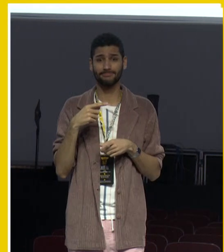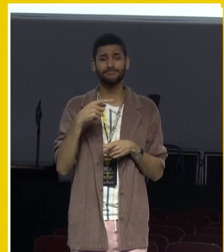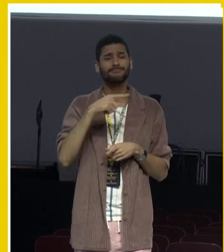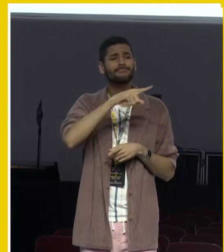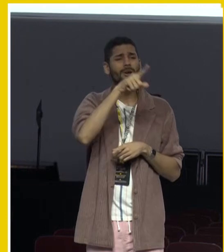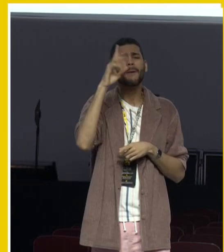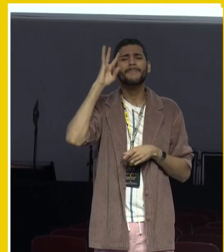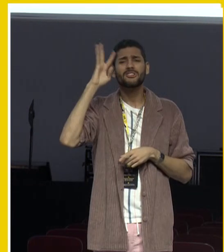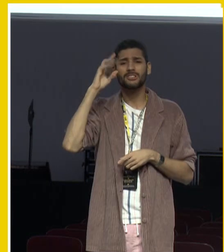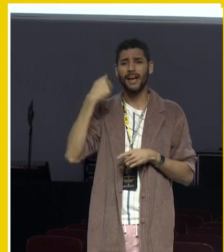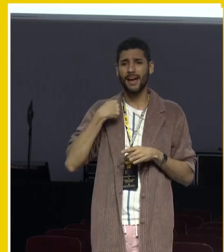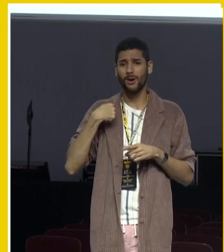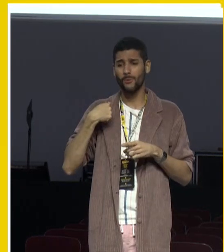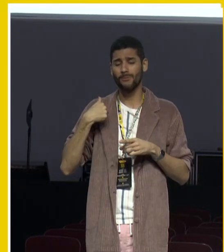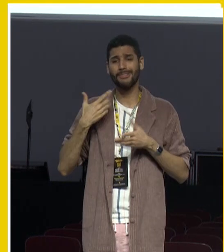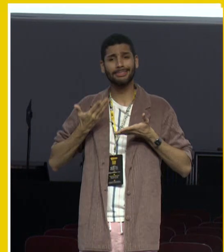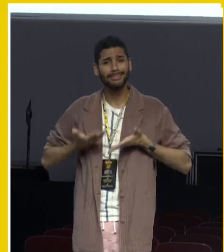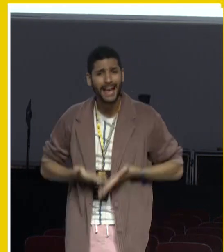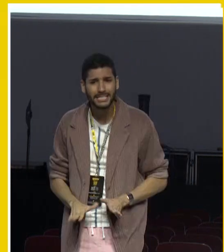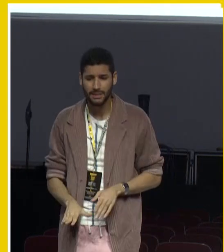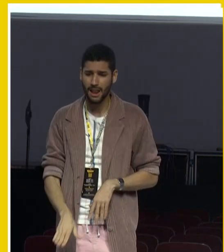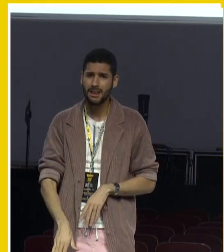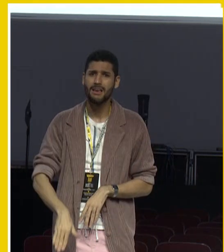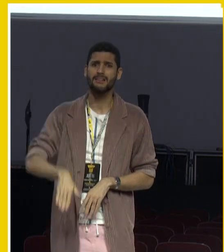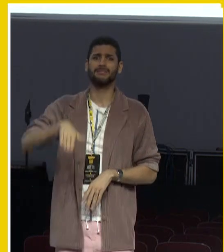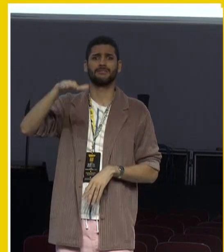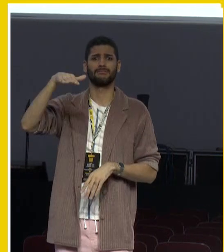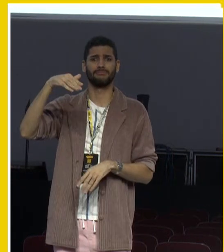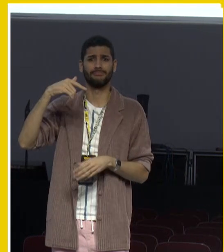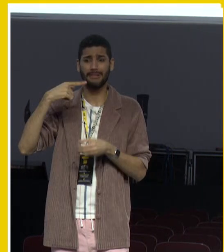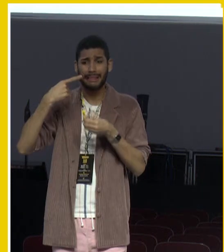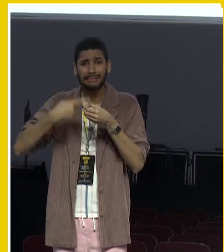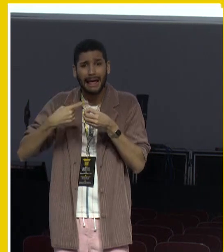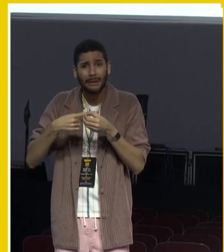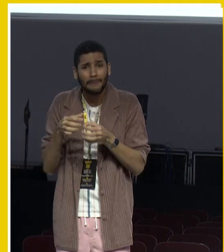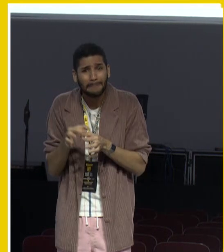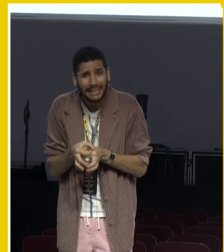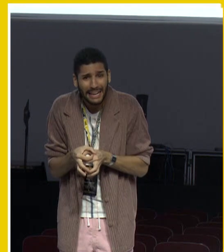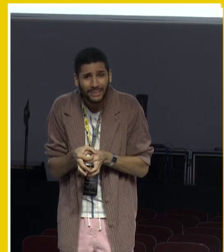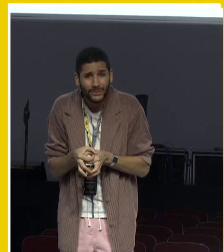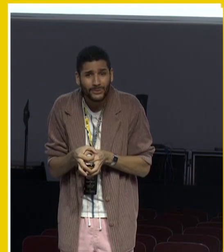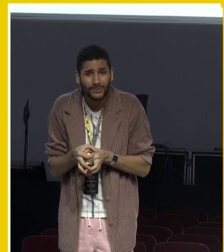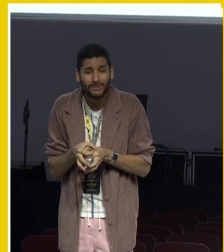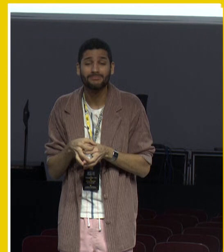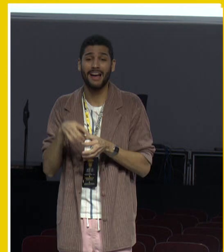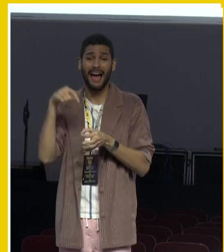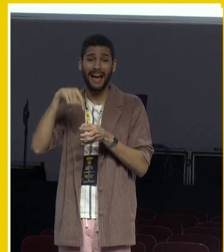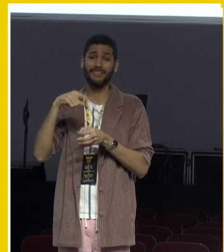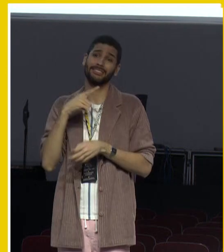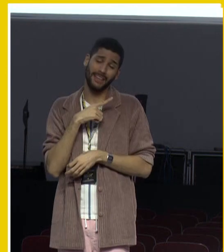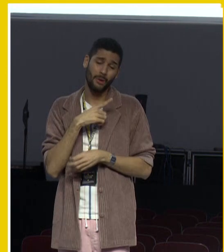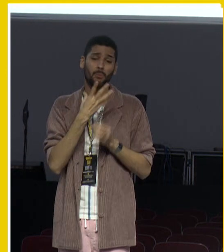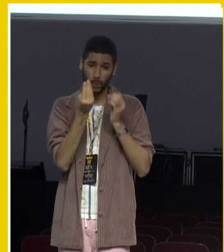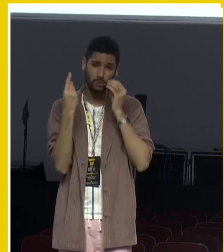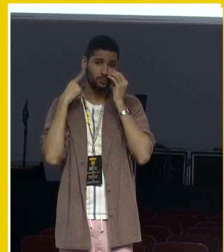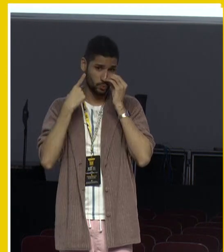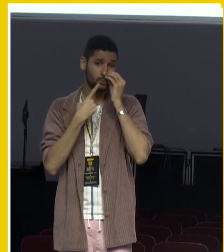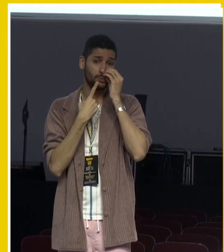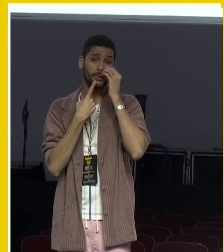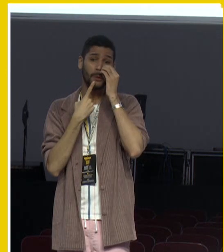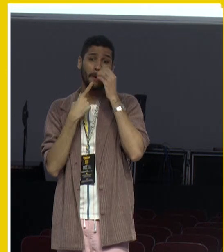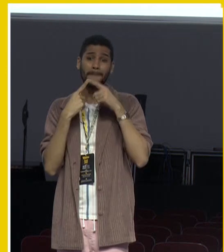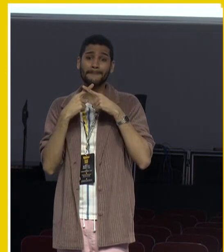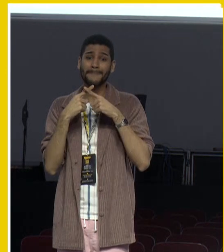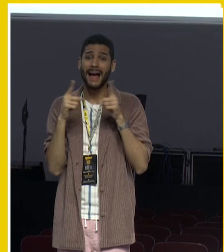do meu canal ele perceber que eles não estão sozinhos imagina vocês uma pessoa que nasceu na cidade muito pequenininha